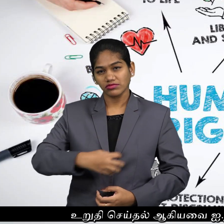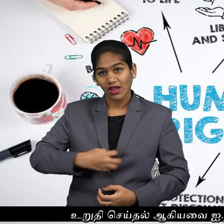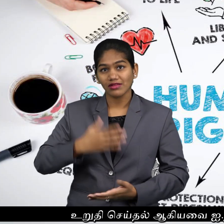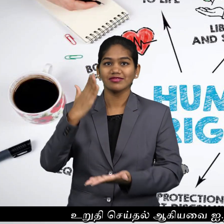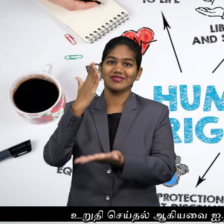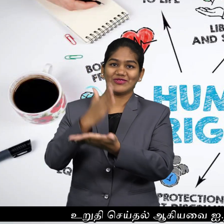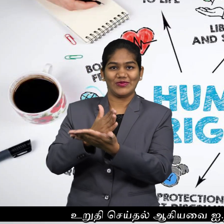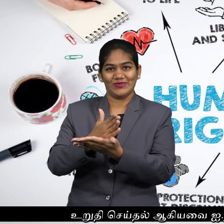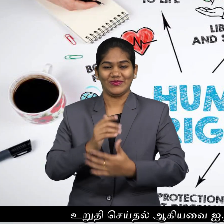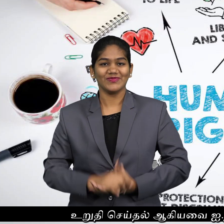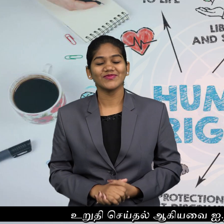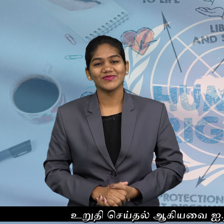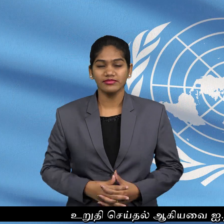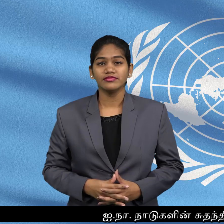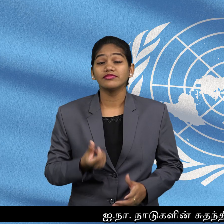இலக்குகளில் அடங்கும்.